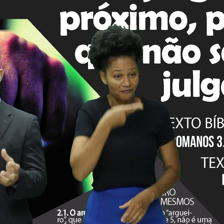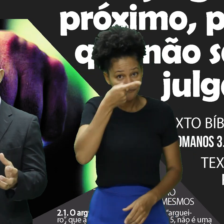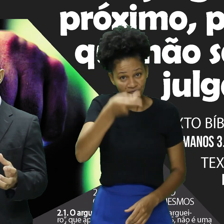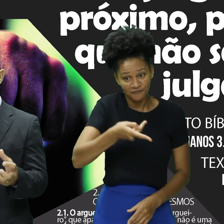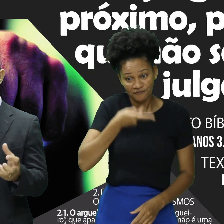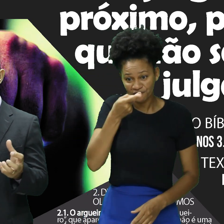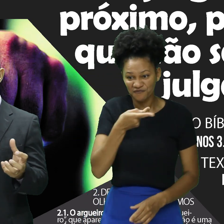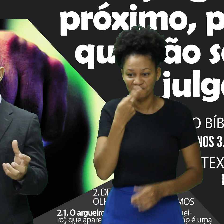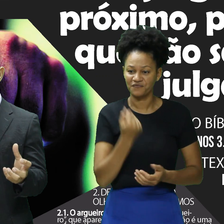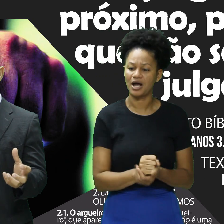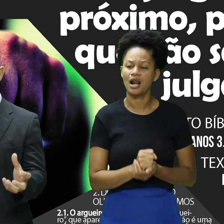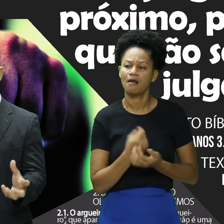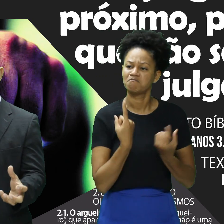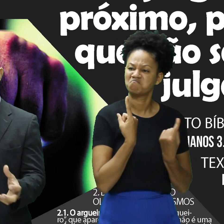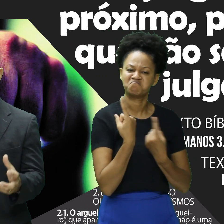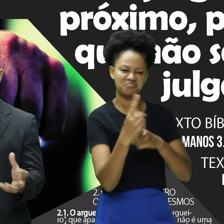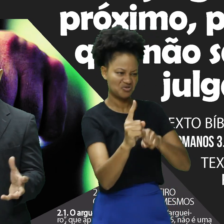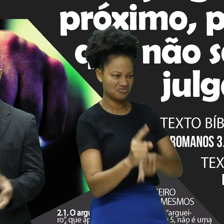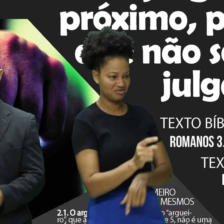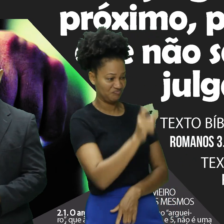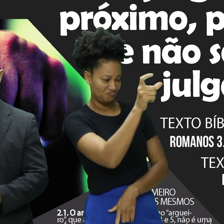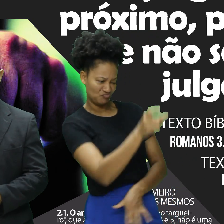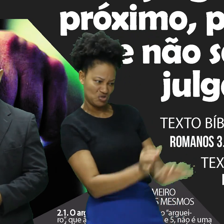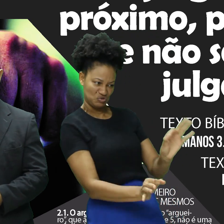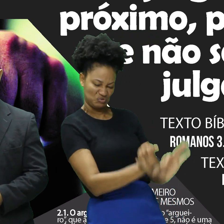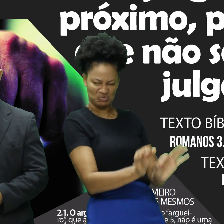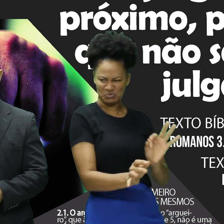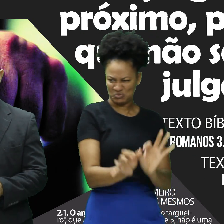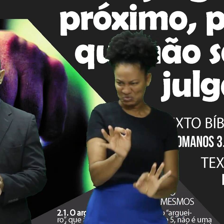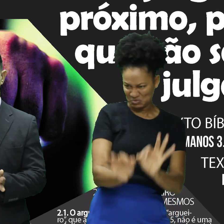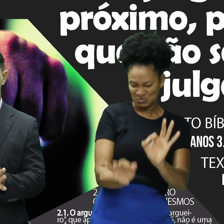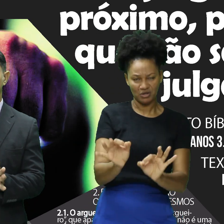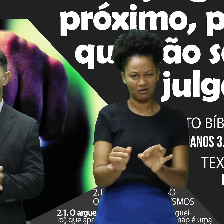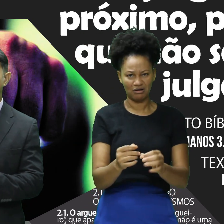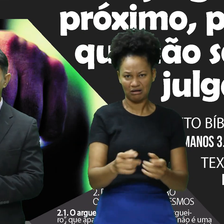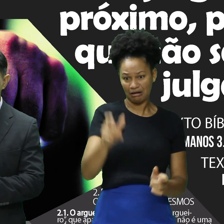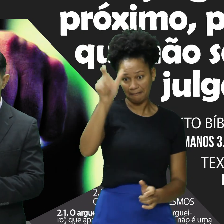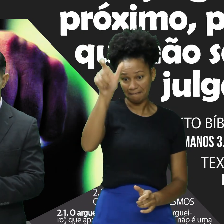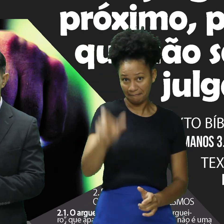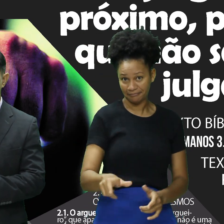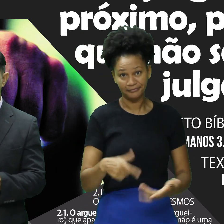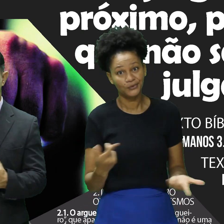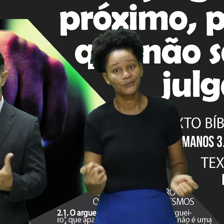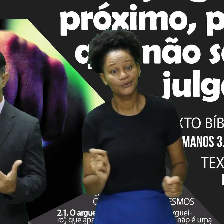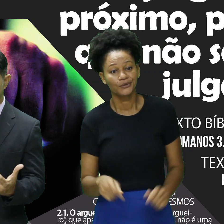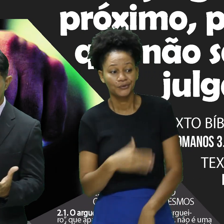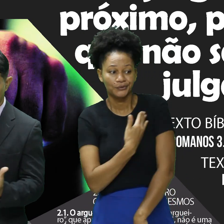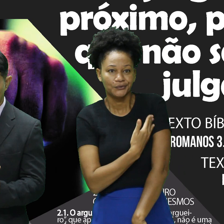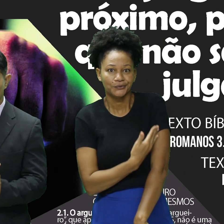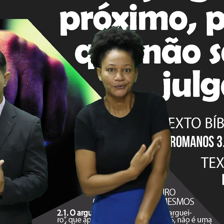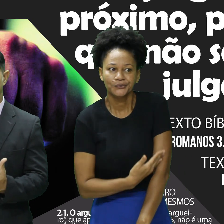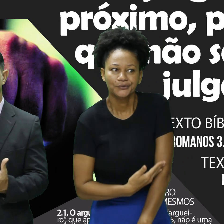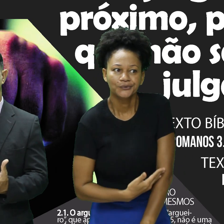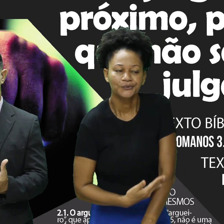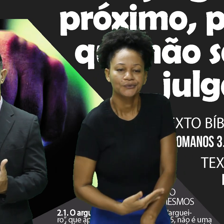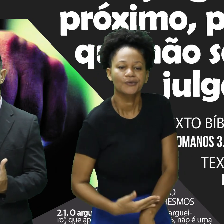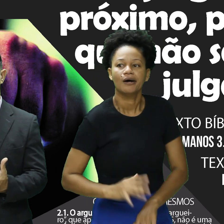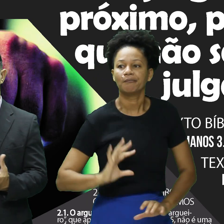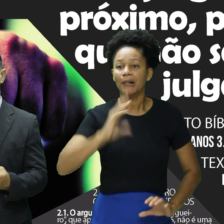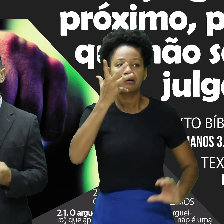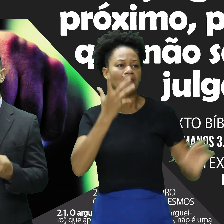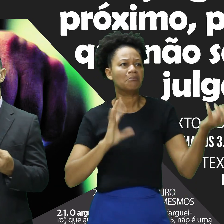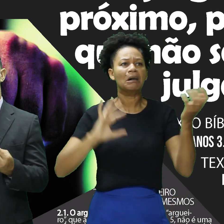coisa negativamente contra alguma pessoa. Às vezes o hábito, a situação que nos